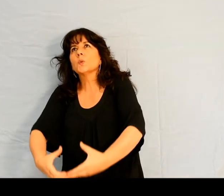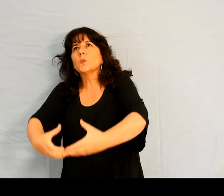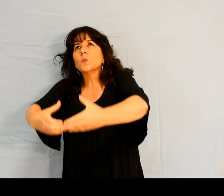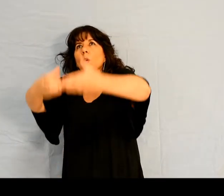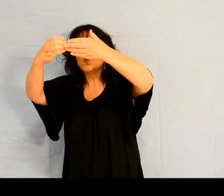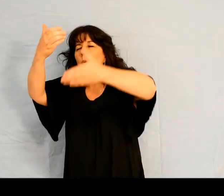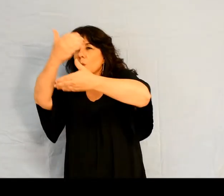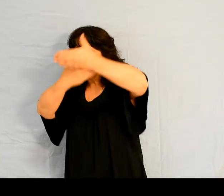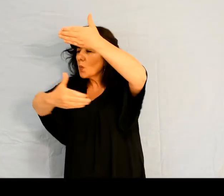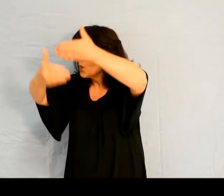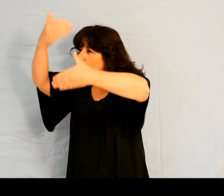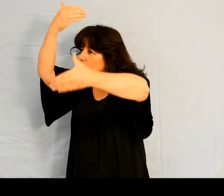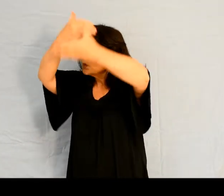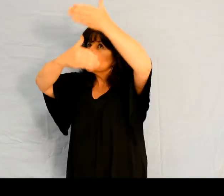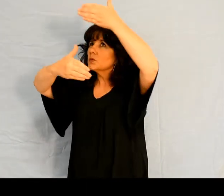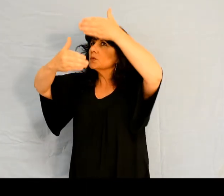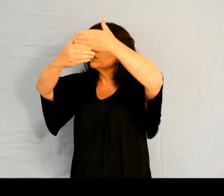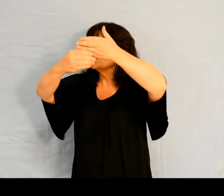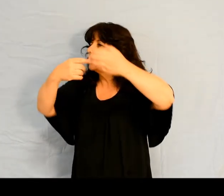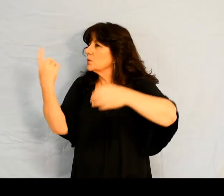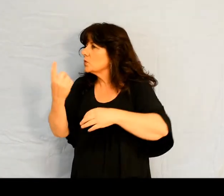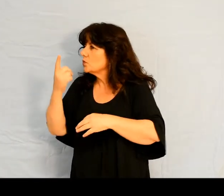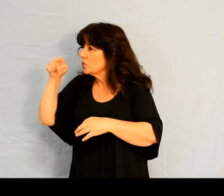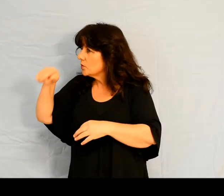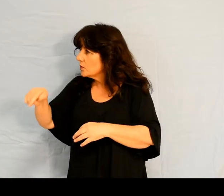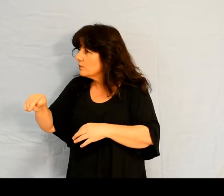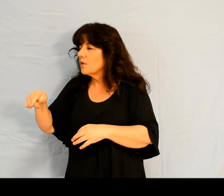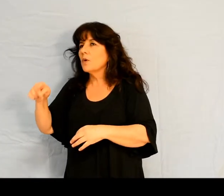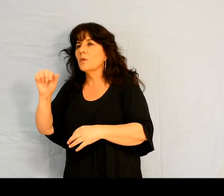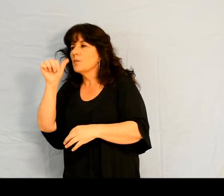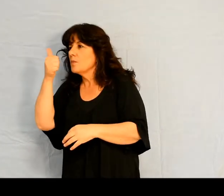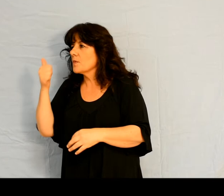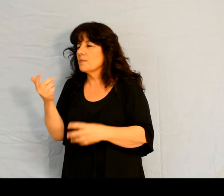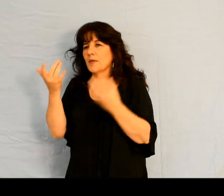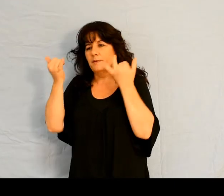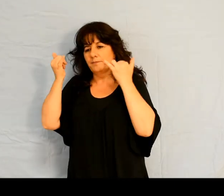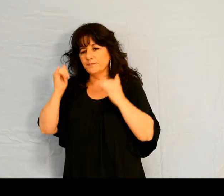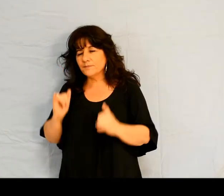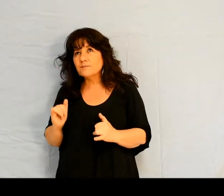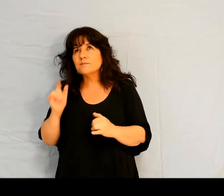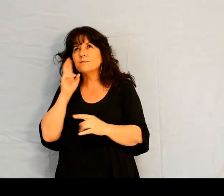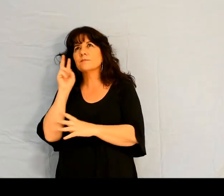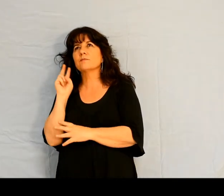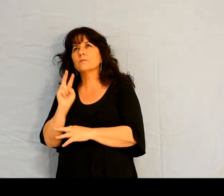s'asseoir pour calculer la dépense et voir s'il a de quoi aller jusqu'au bout?